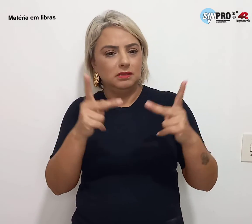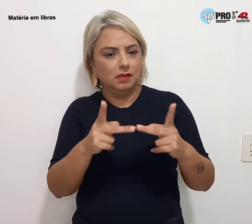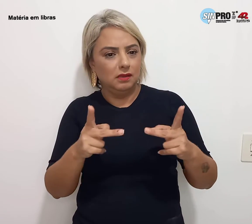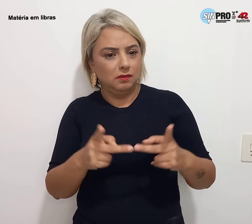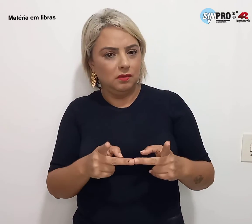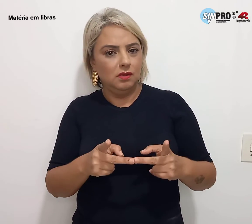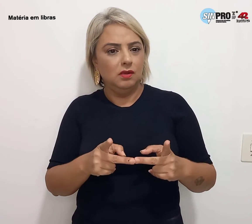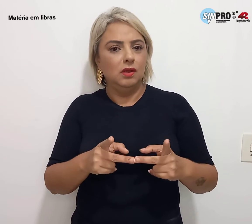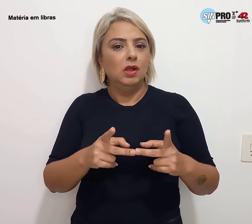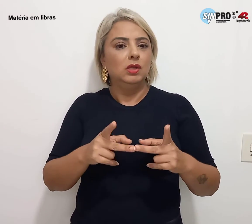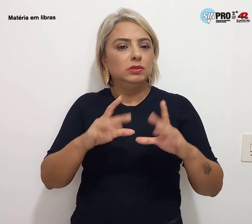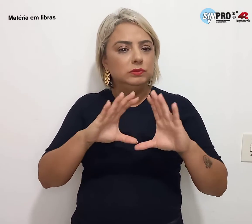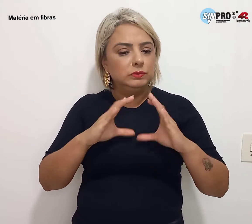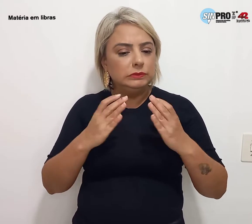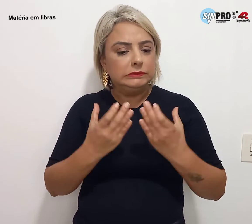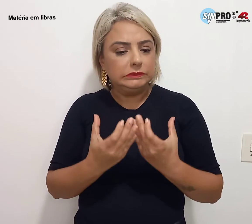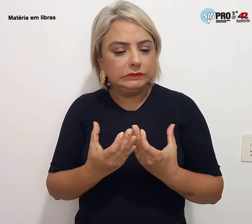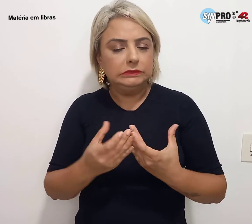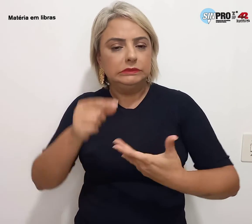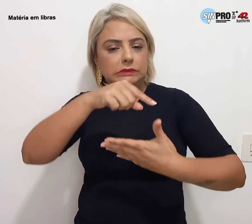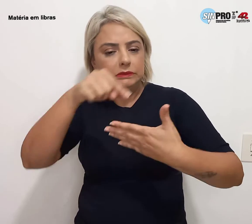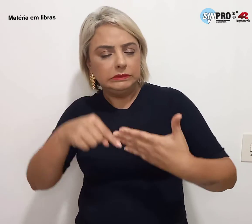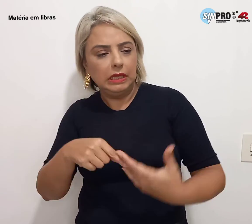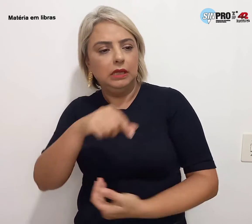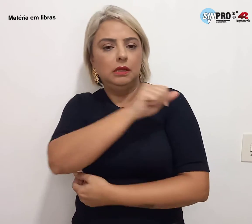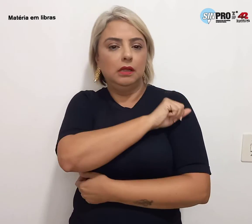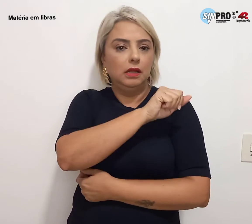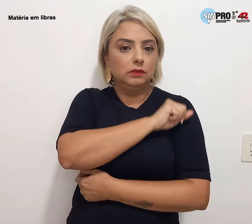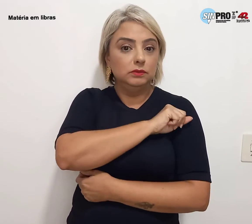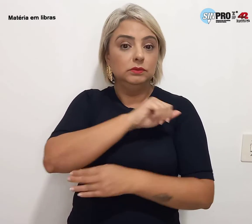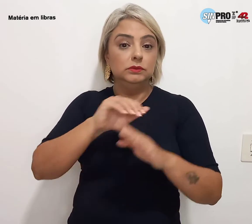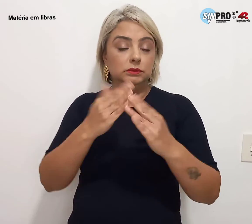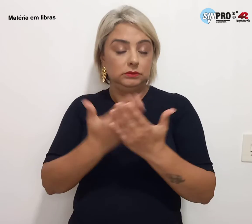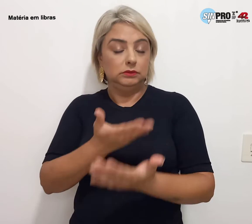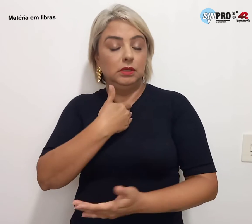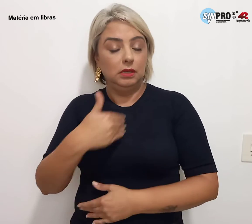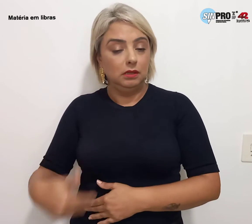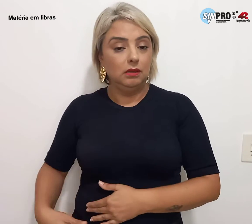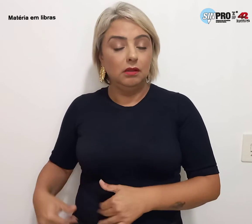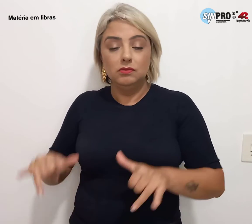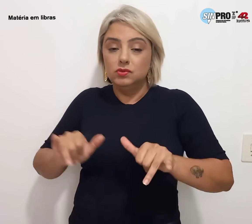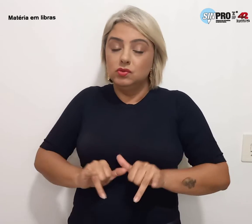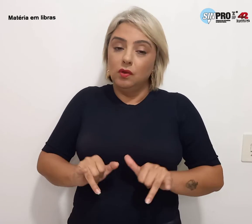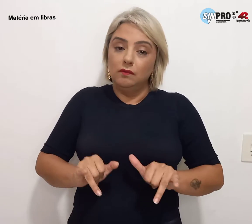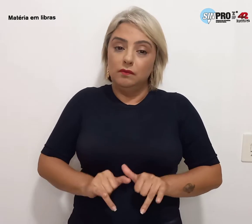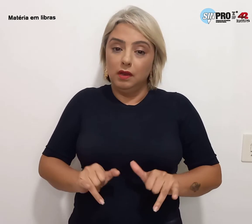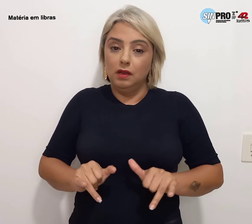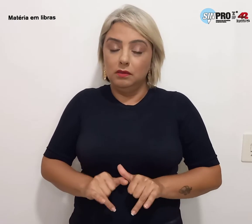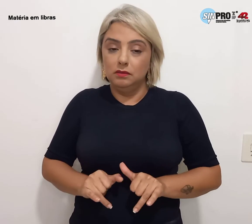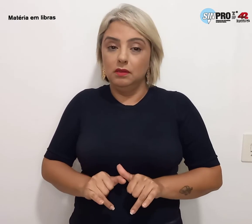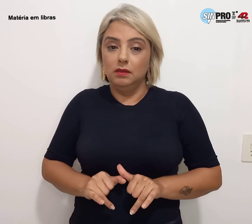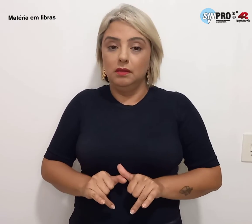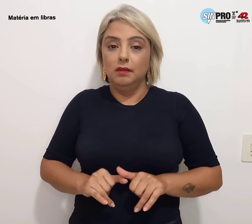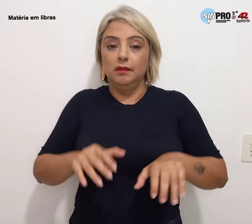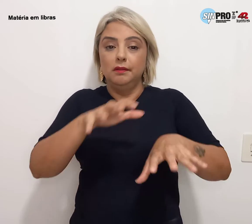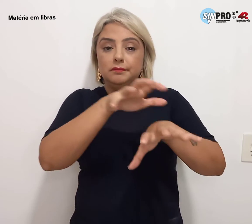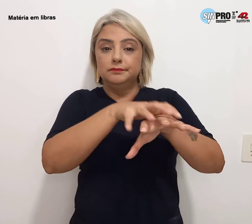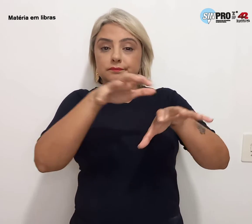que o conjunto dos estudantes da rede pública de ensino estão sofrendo com o formato de aulas remotas.